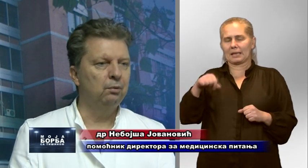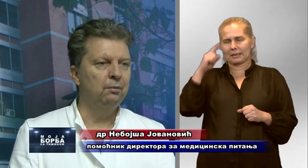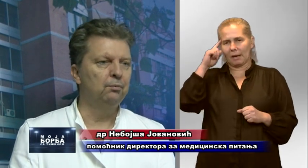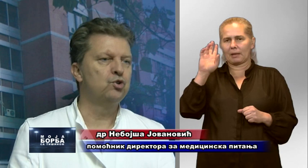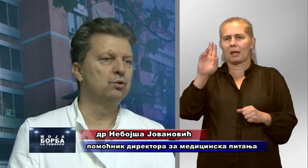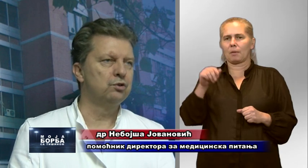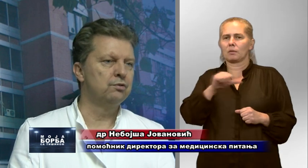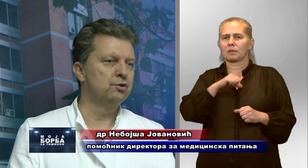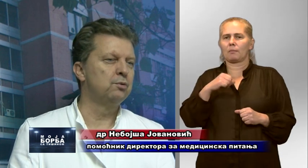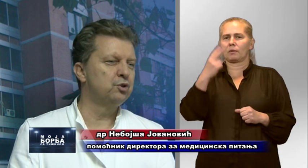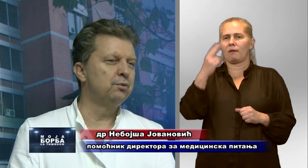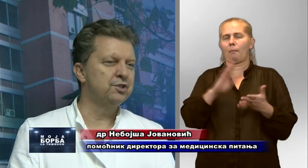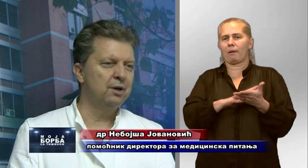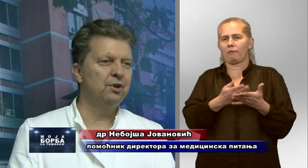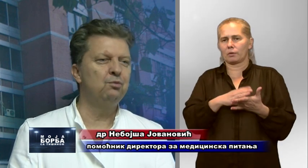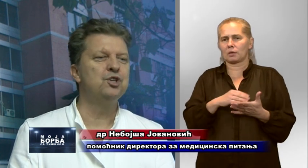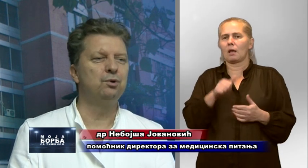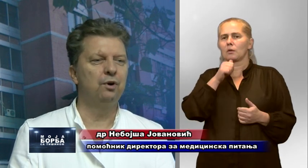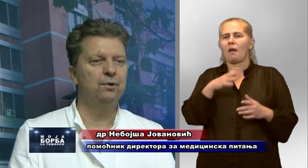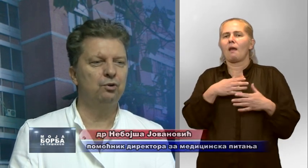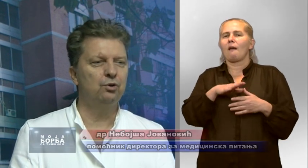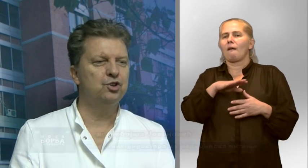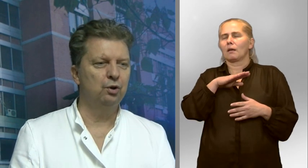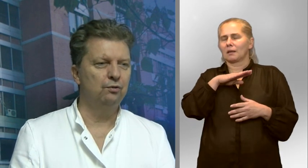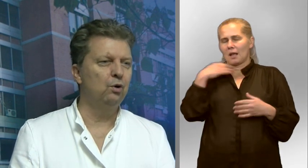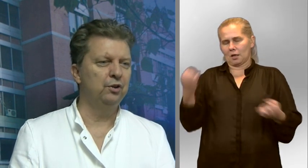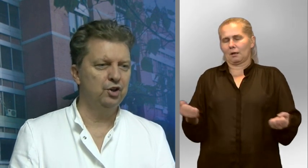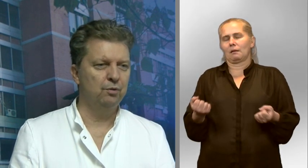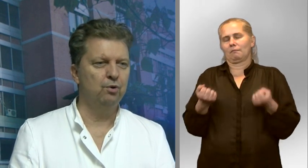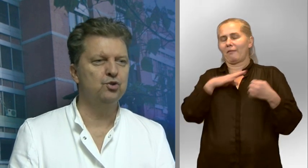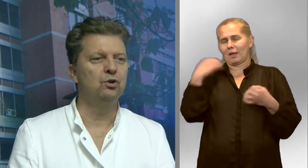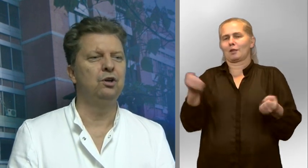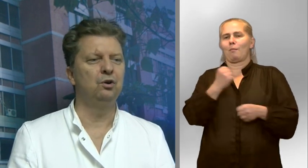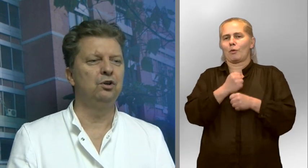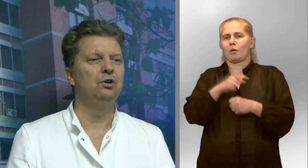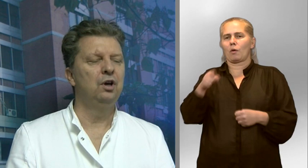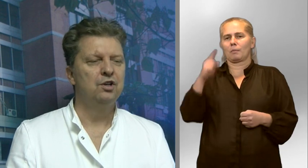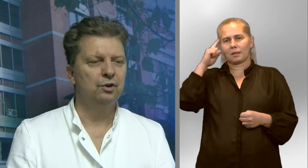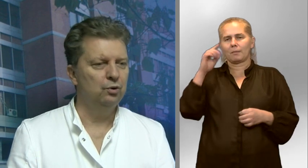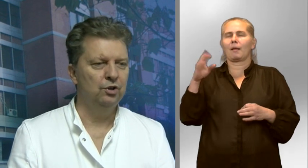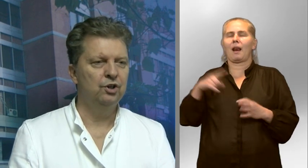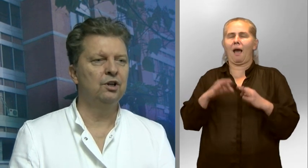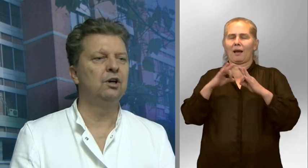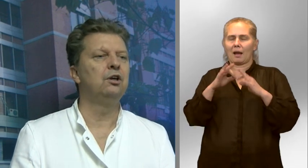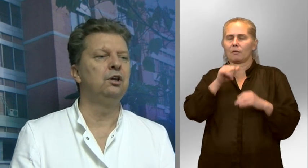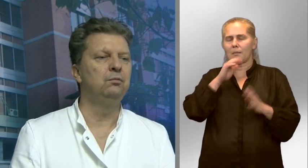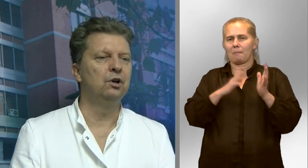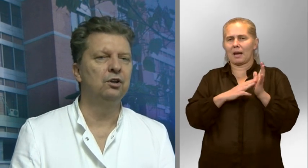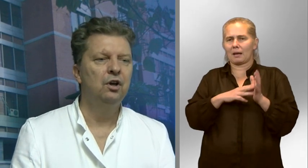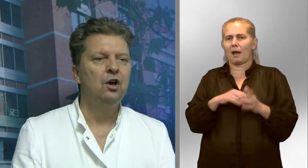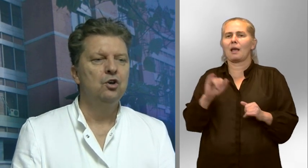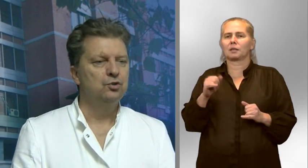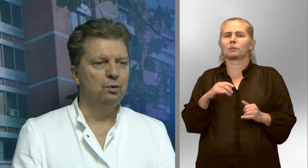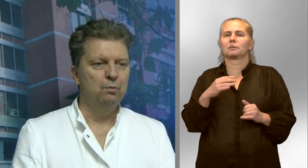neke probleme, pošto s obzirom da znam da imaju samo dva prevodilaca i to je veoma težak posao i oni, stvarno i Anđelika i